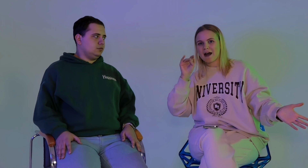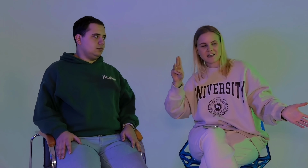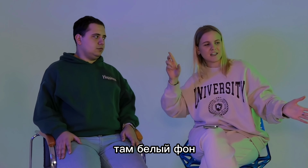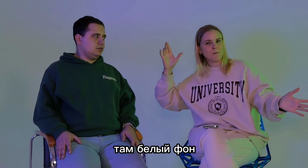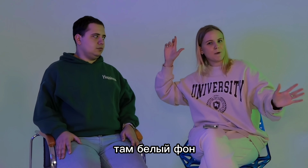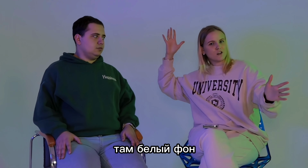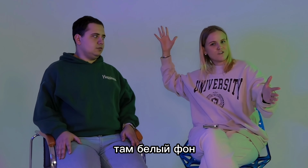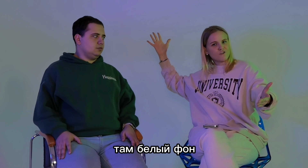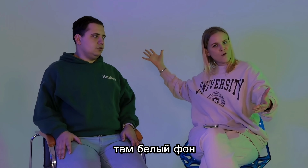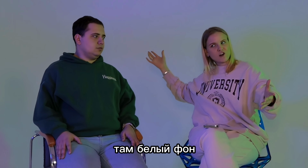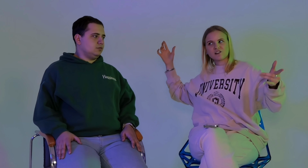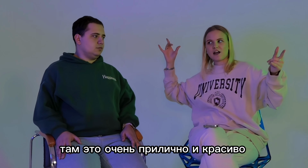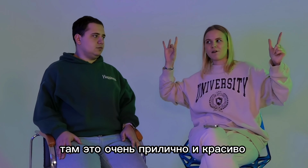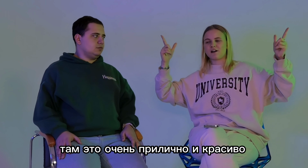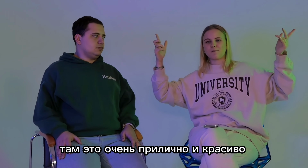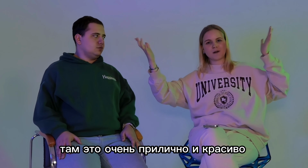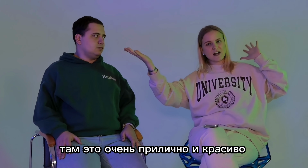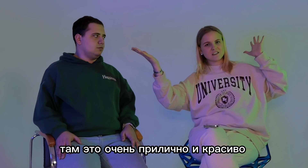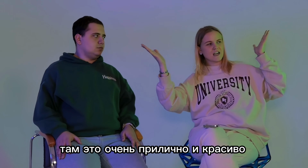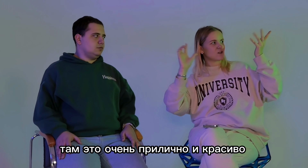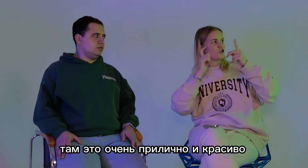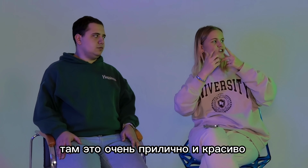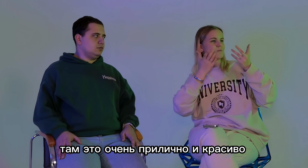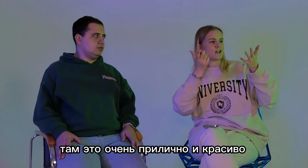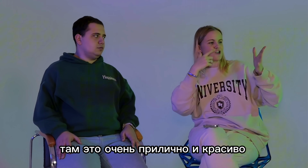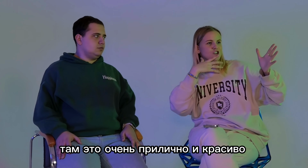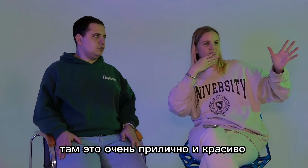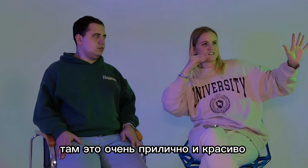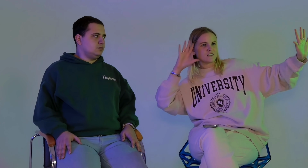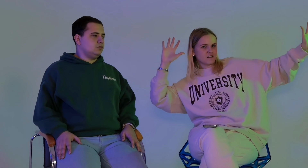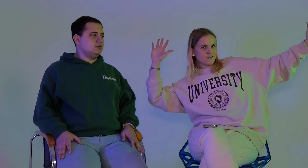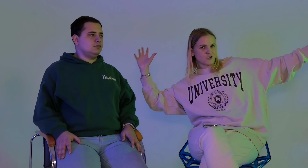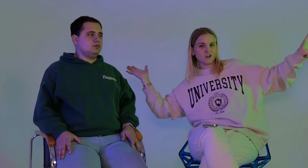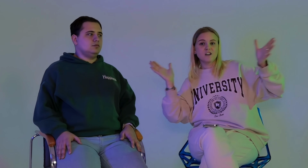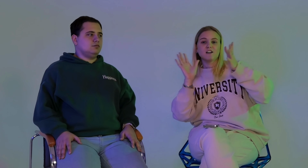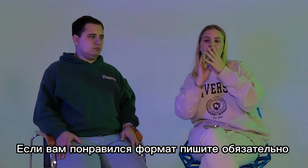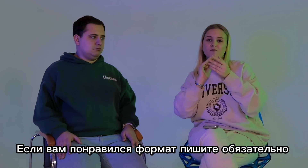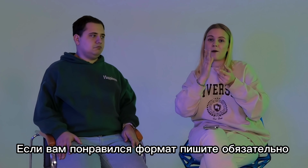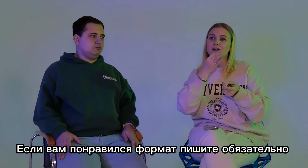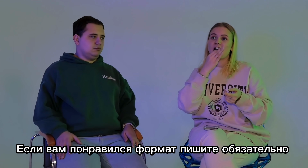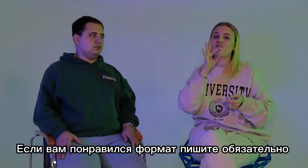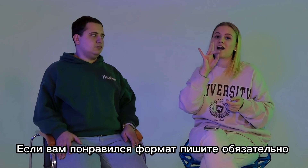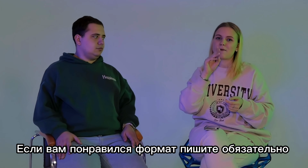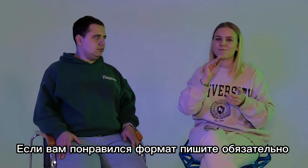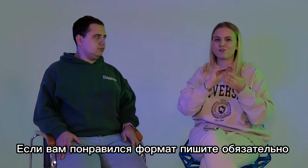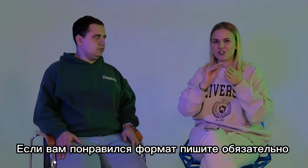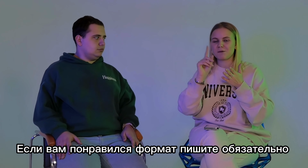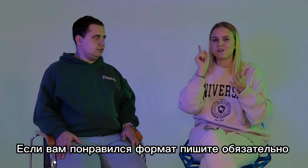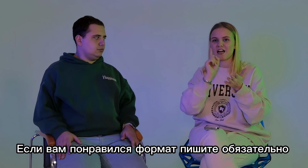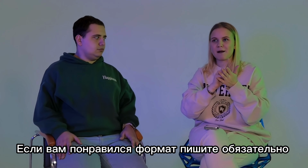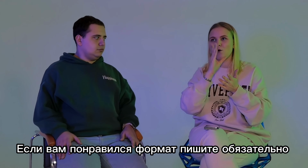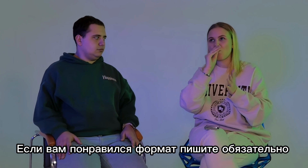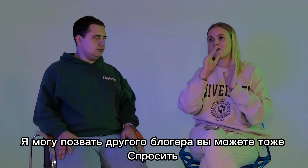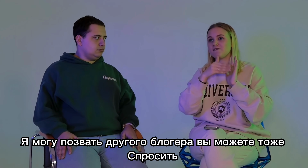формат, там телефон, там ЛДБ, это очень прилично, красиво все. Вам понравился формат, пишите обязательно, я могу